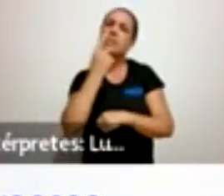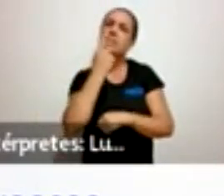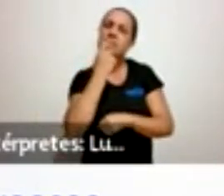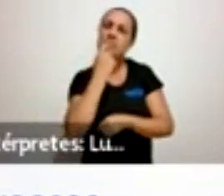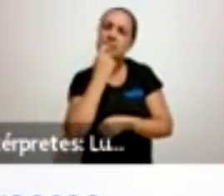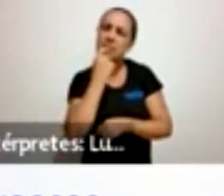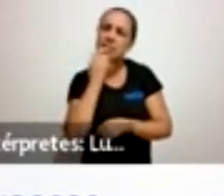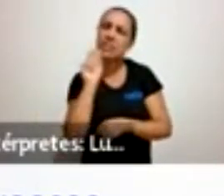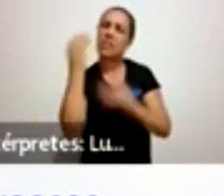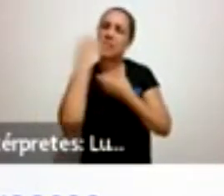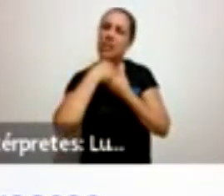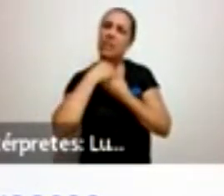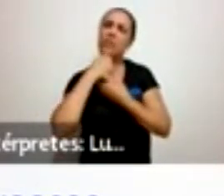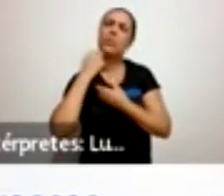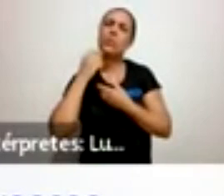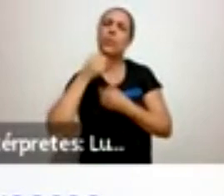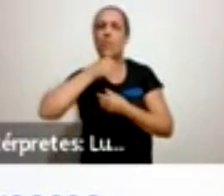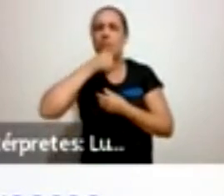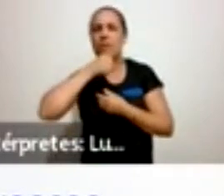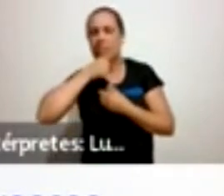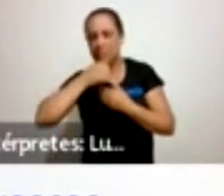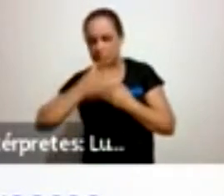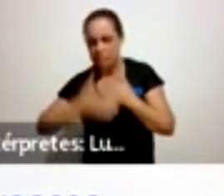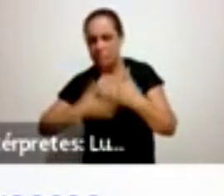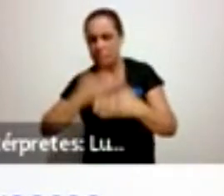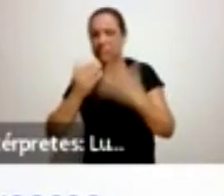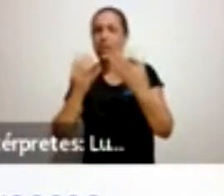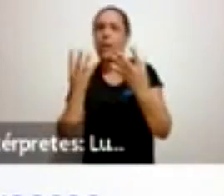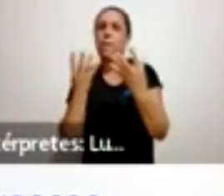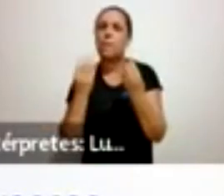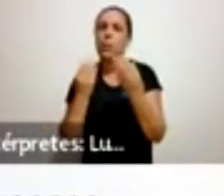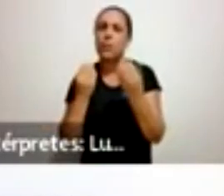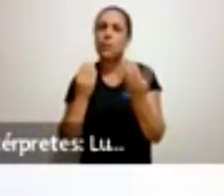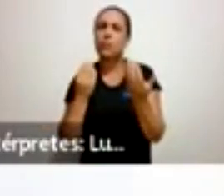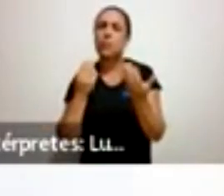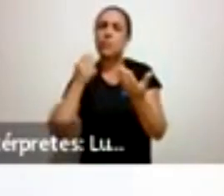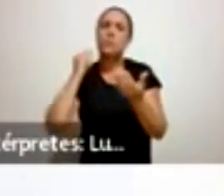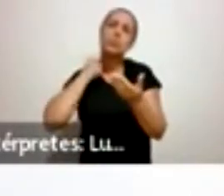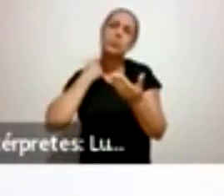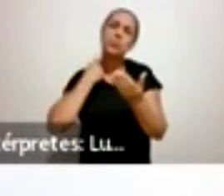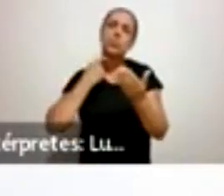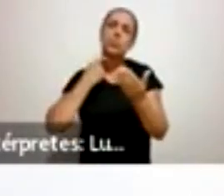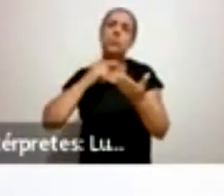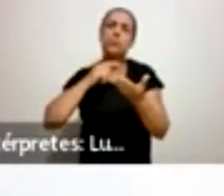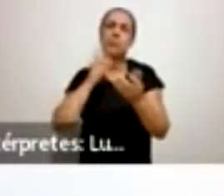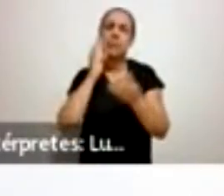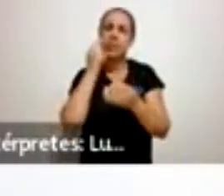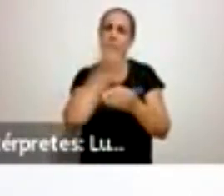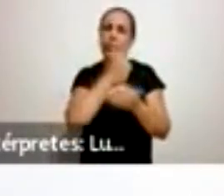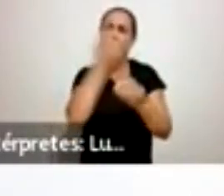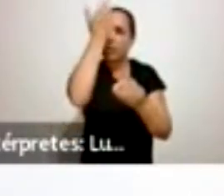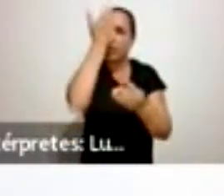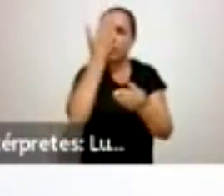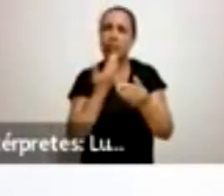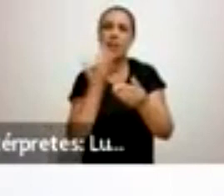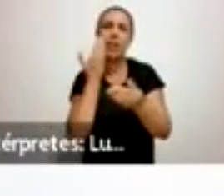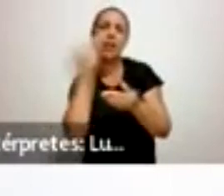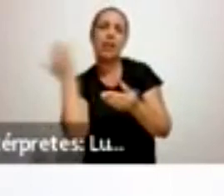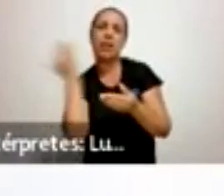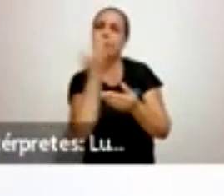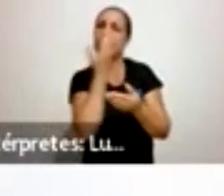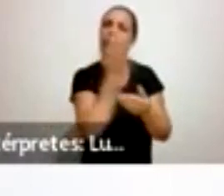nosso organismo, está acompanhado, sim, de um excesso de radicais livres. Os radicais livres, ele tem um